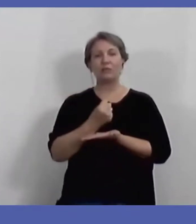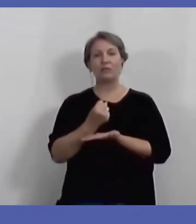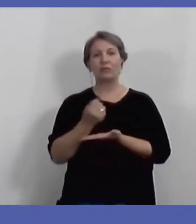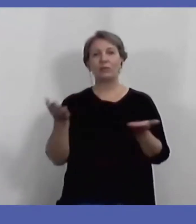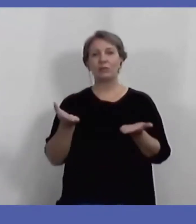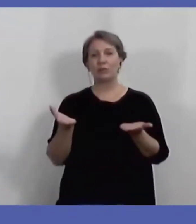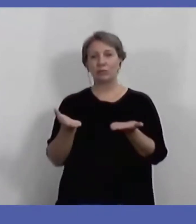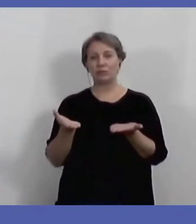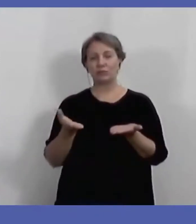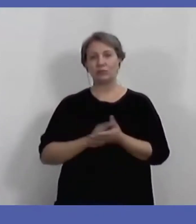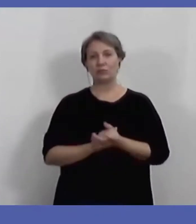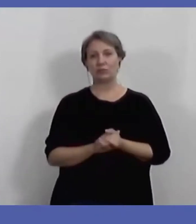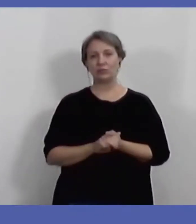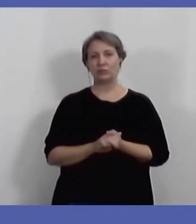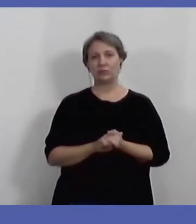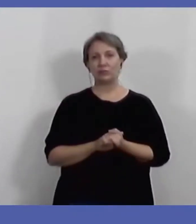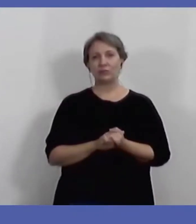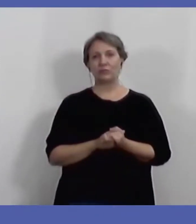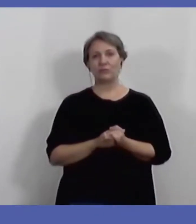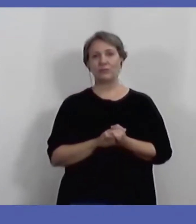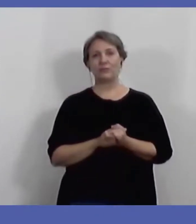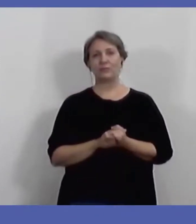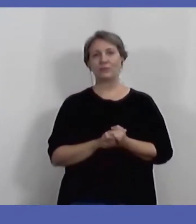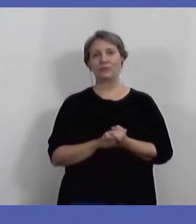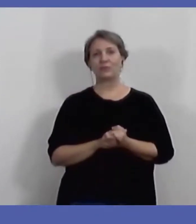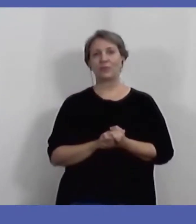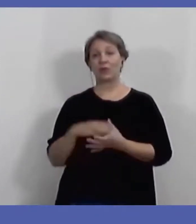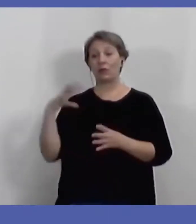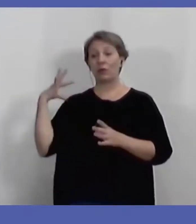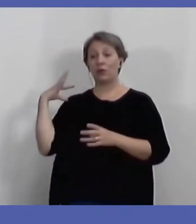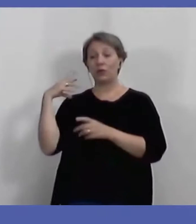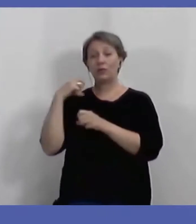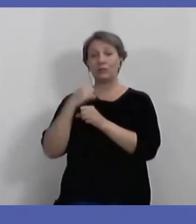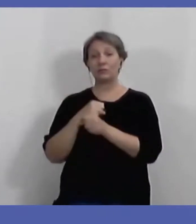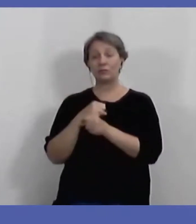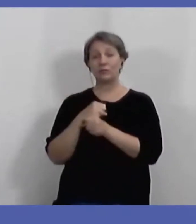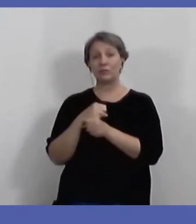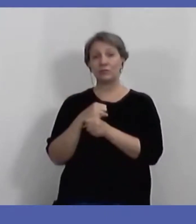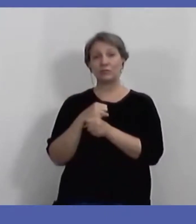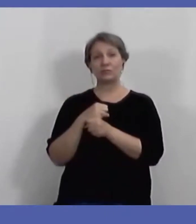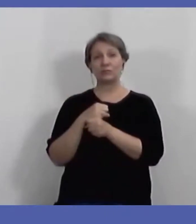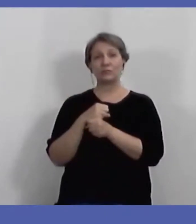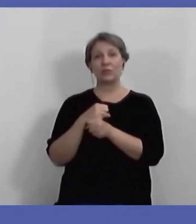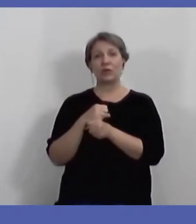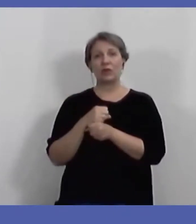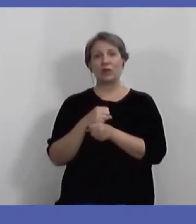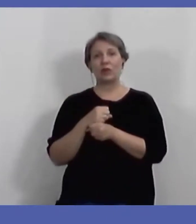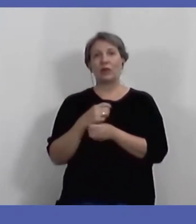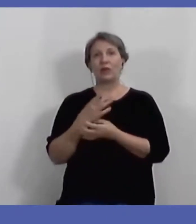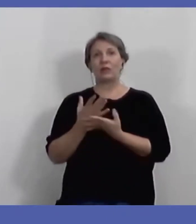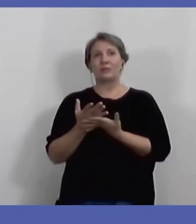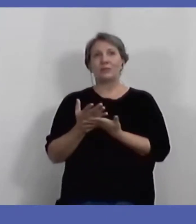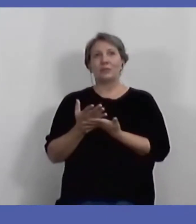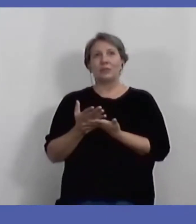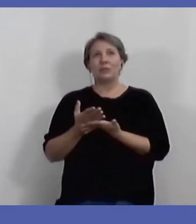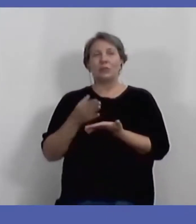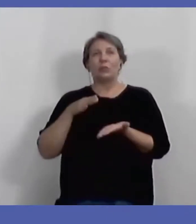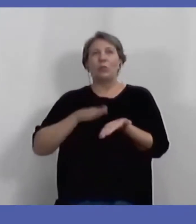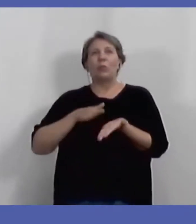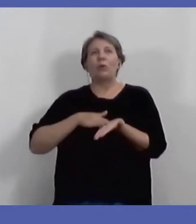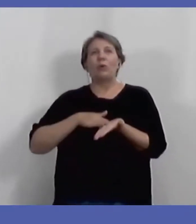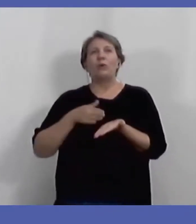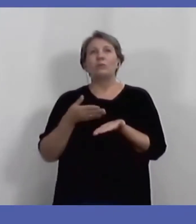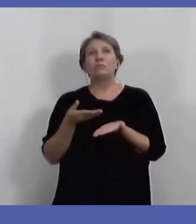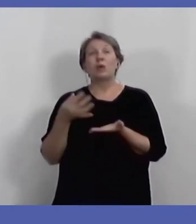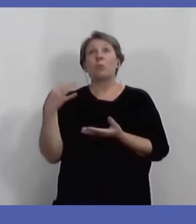Ele diz assim: o resultado não é quanto que você fez para